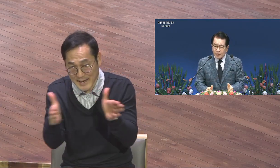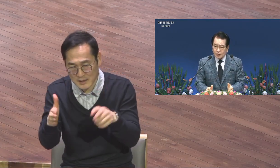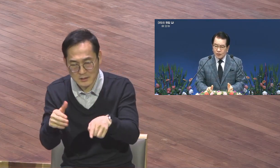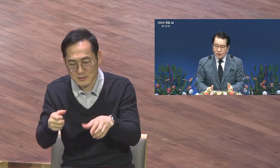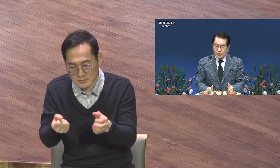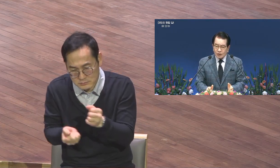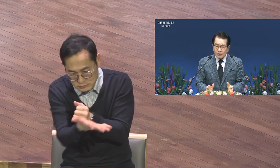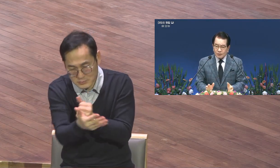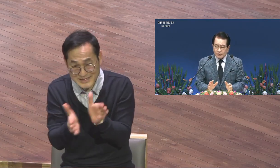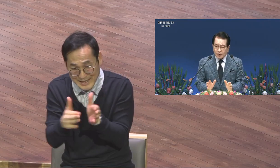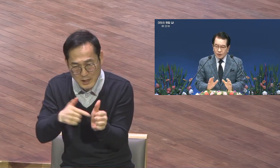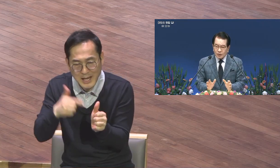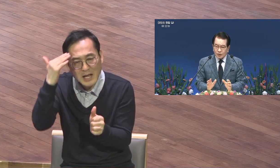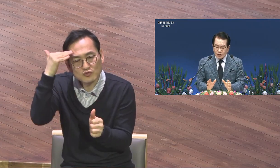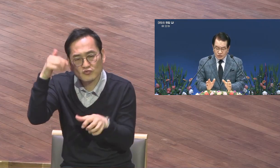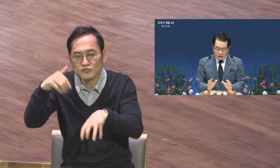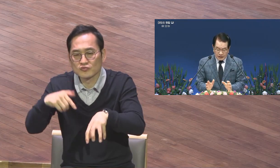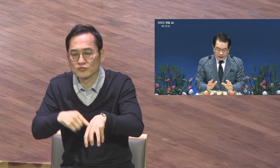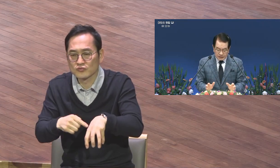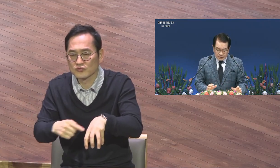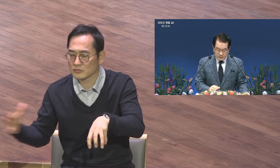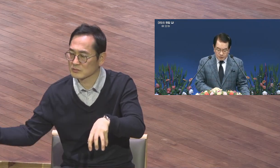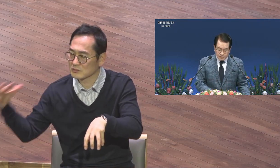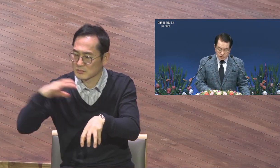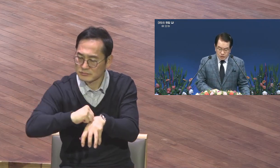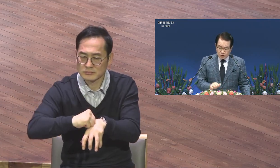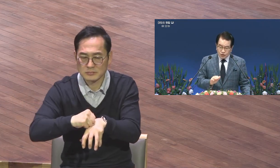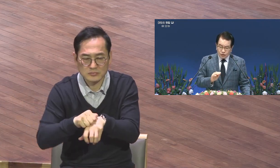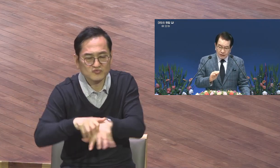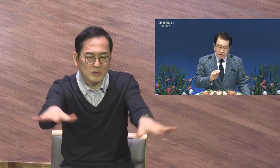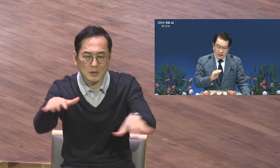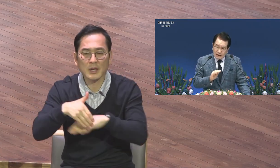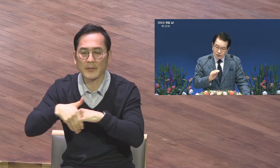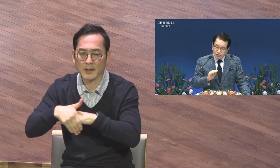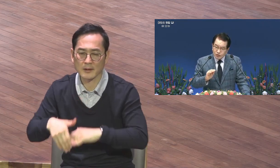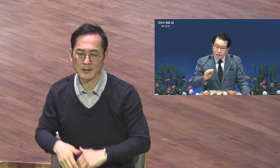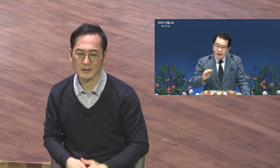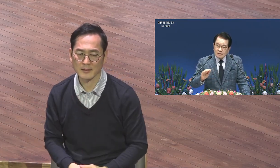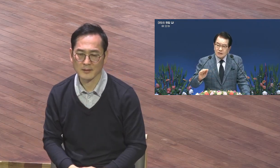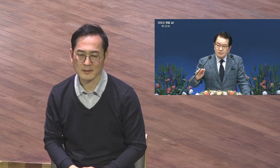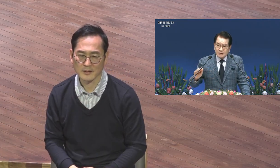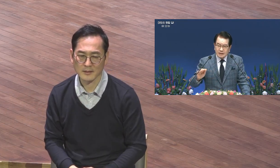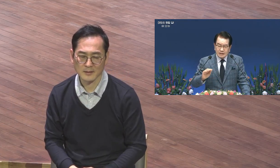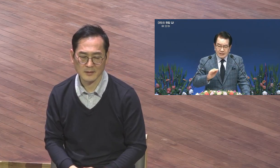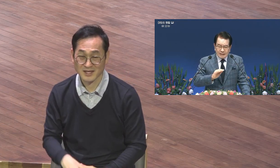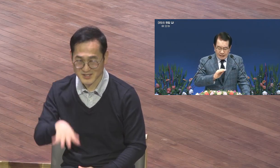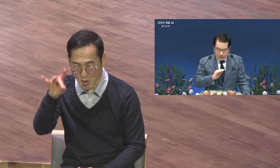이슬람교의 폐교 이 포교 이 전략을 보면 초기에는